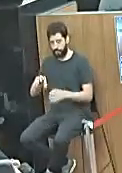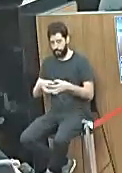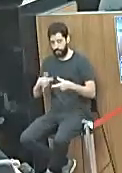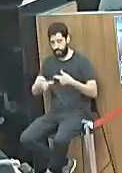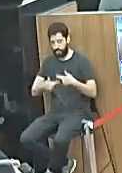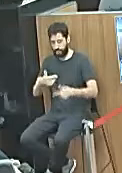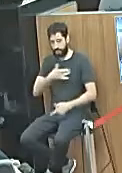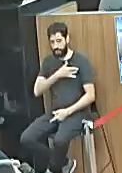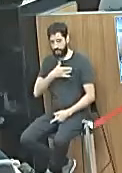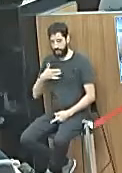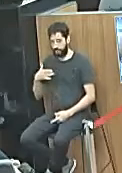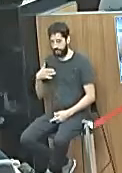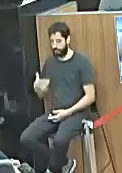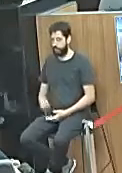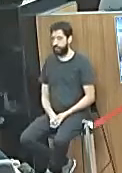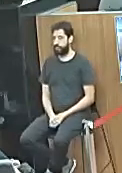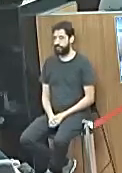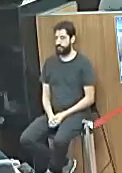saúde